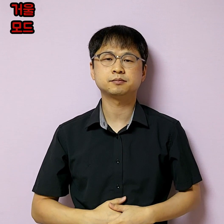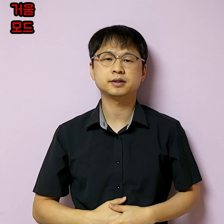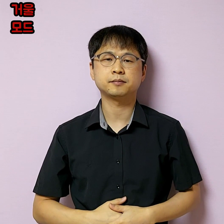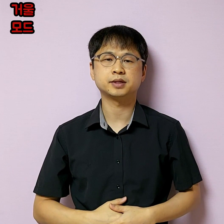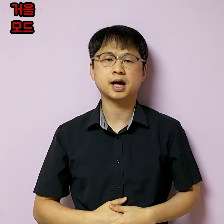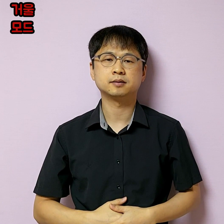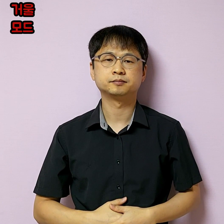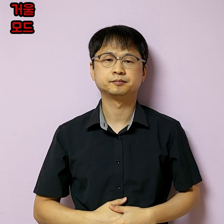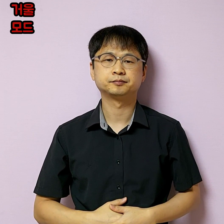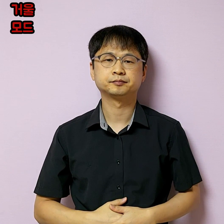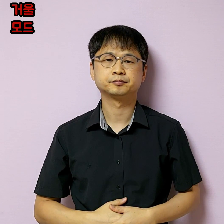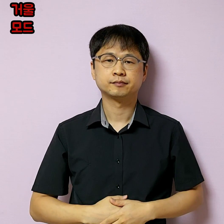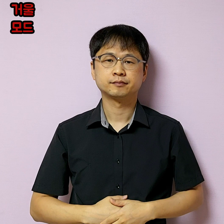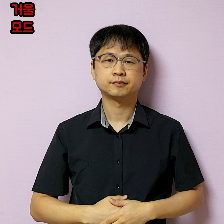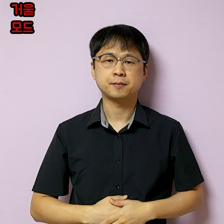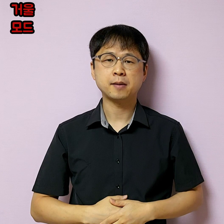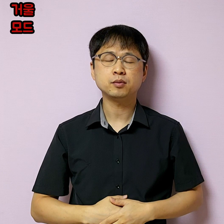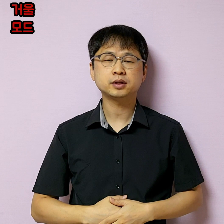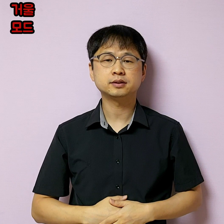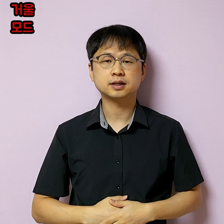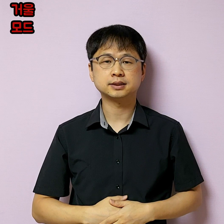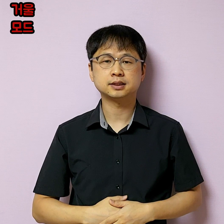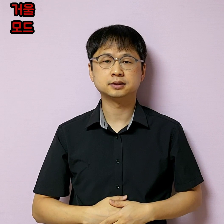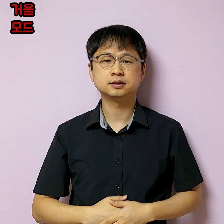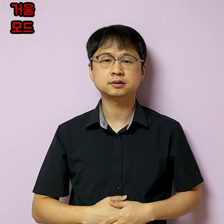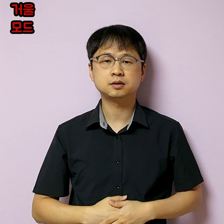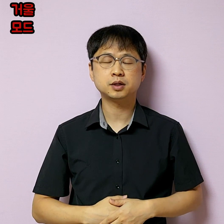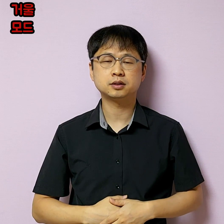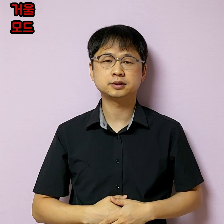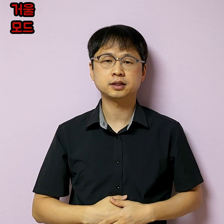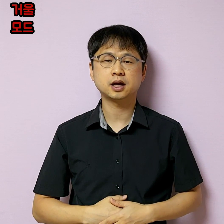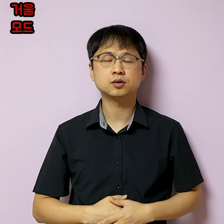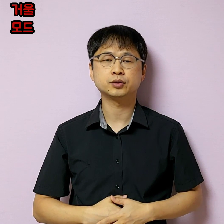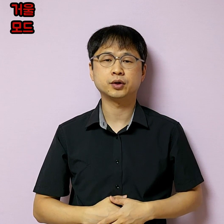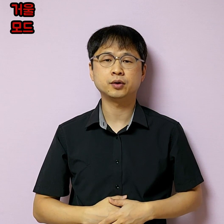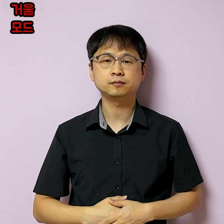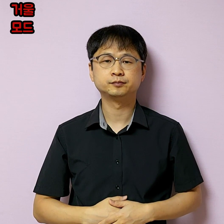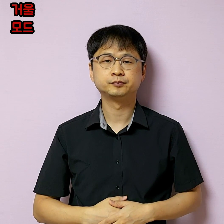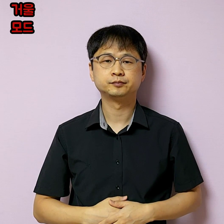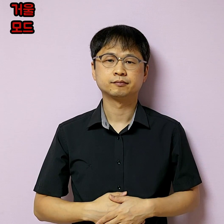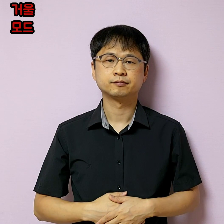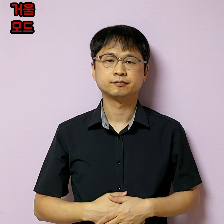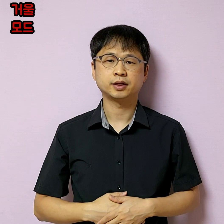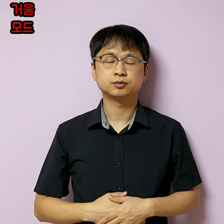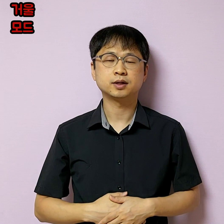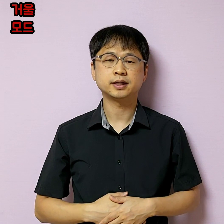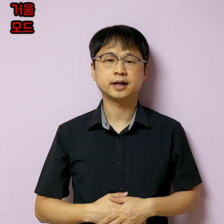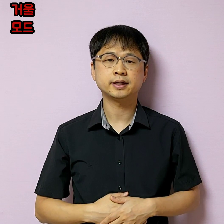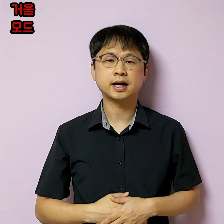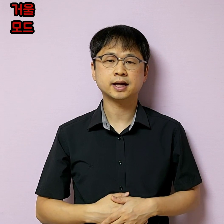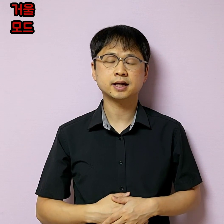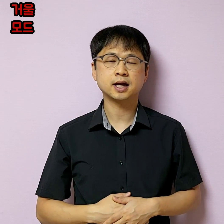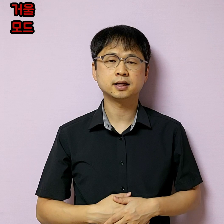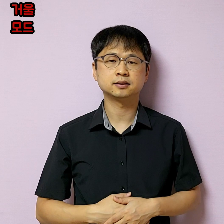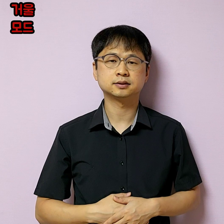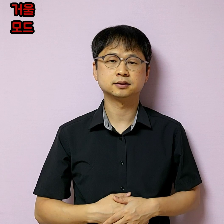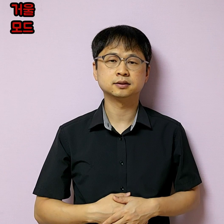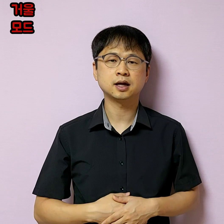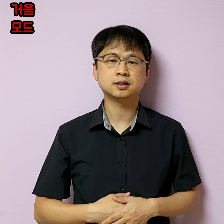표현하시면 됩니다. 네, 반복되는 가사는 설명을 생략하고요. 네, 중간에 라라라 하는 것은